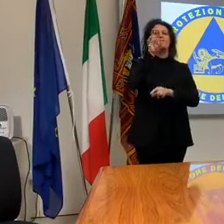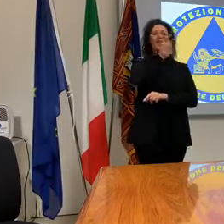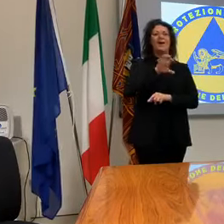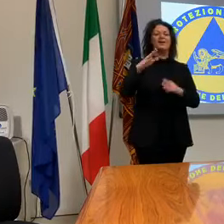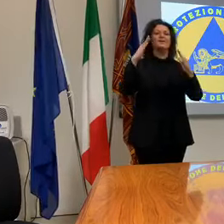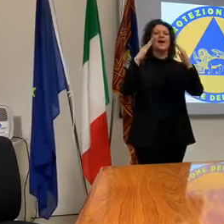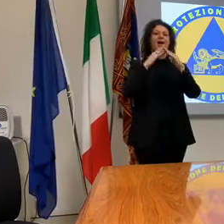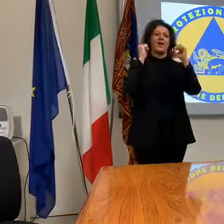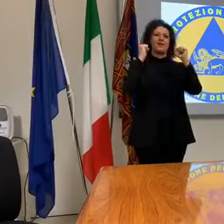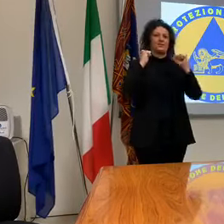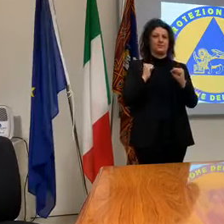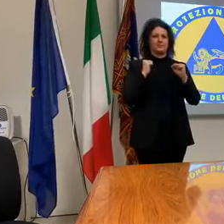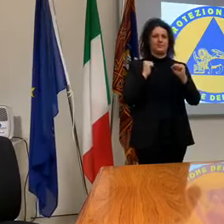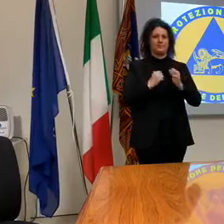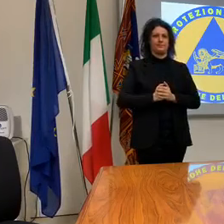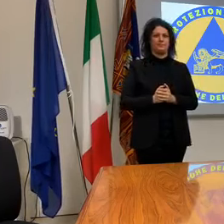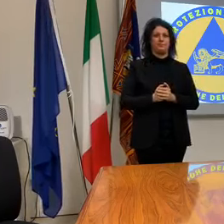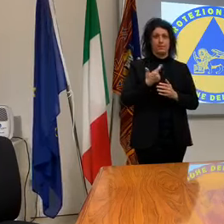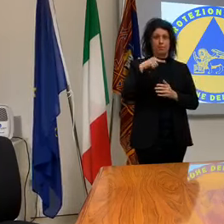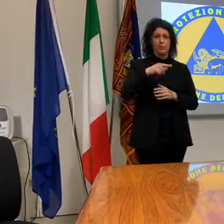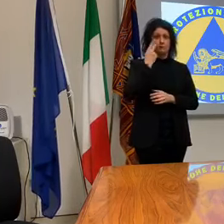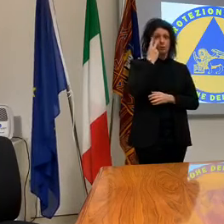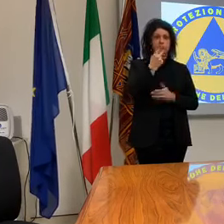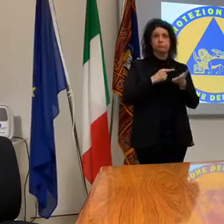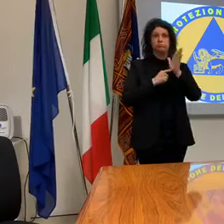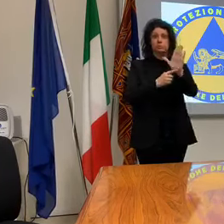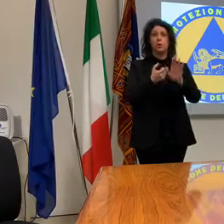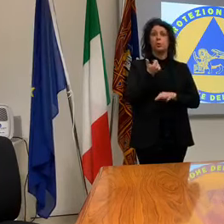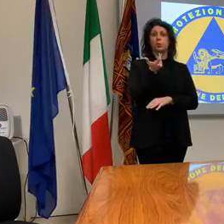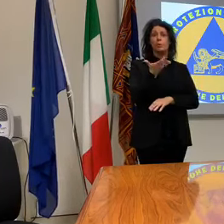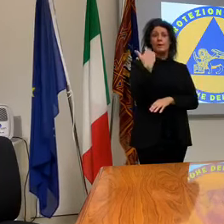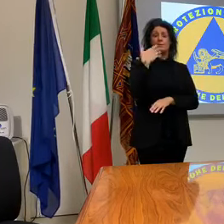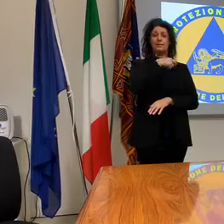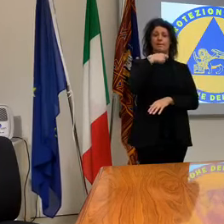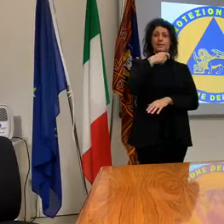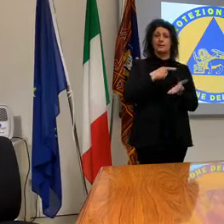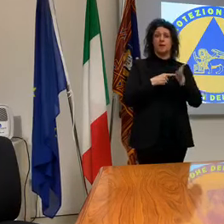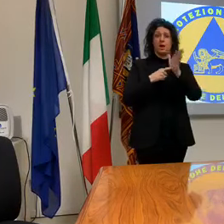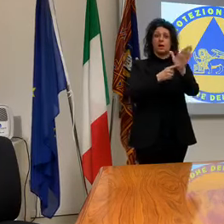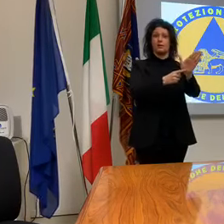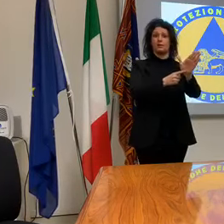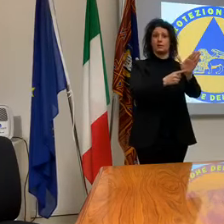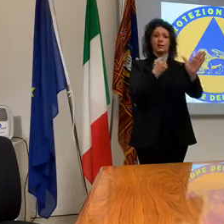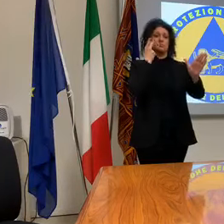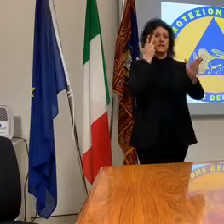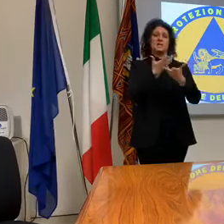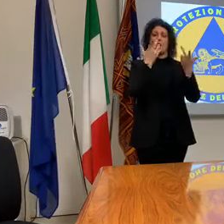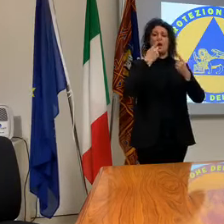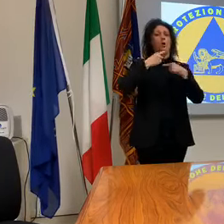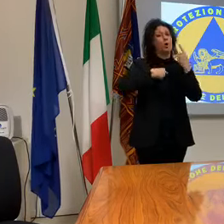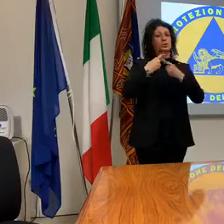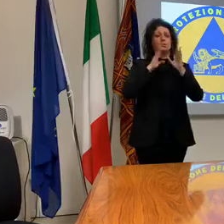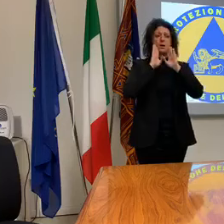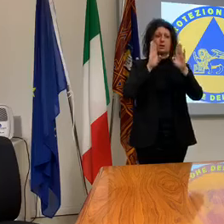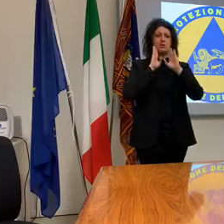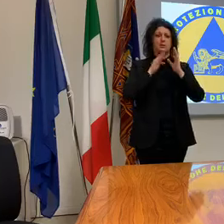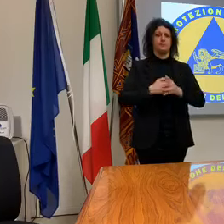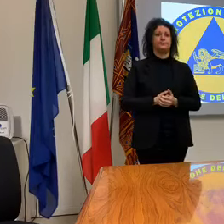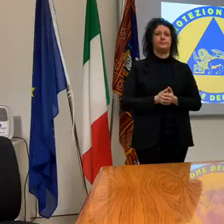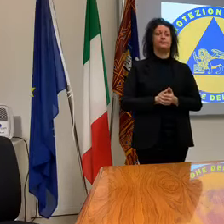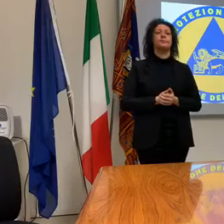dire rispetto ai numeri che sono stati letti e citati dal Presidente. Per quanto riguarda la situazione rispetto alle strutture